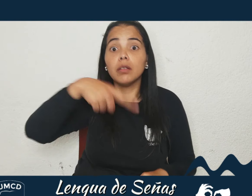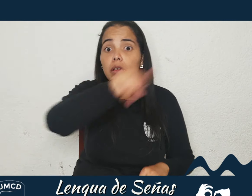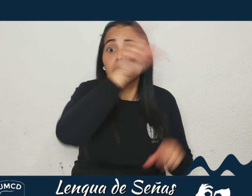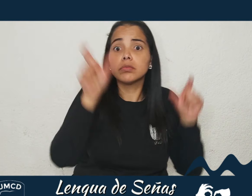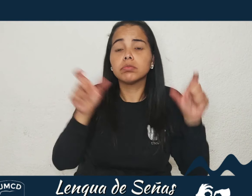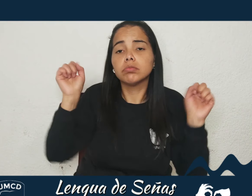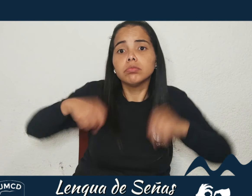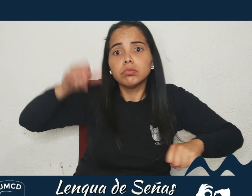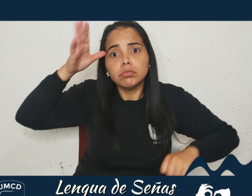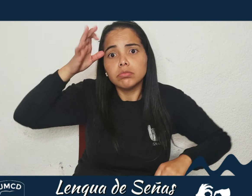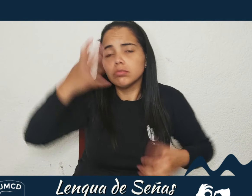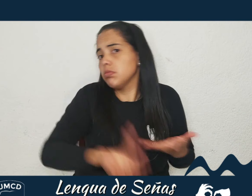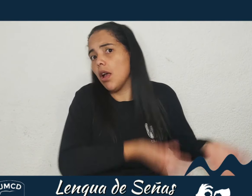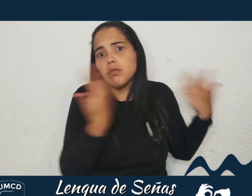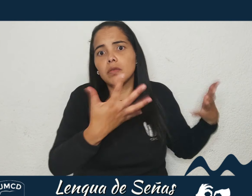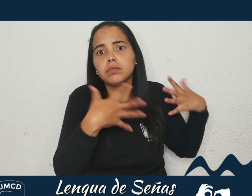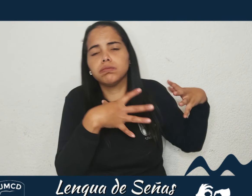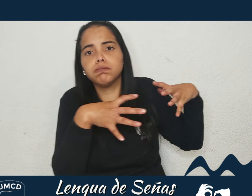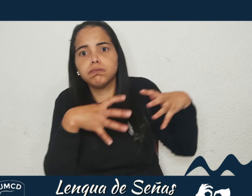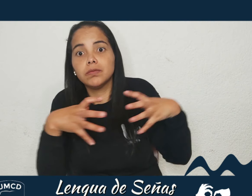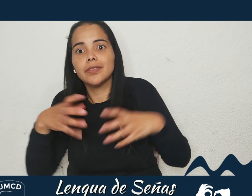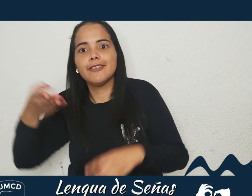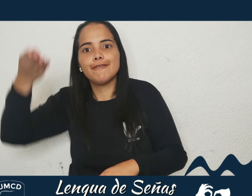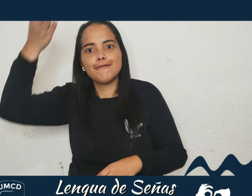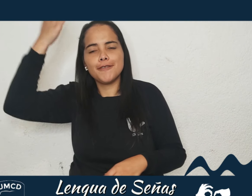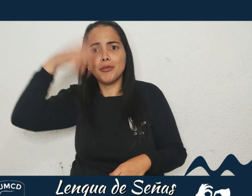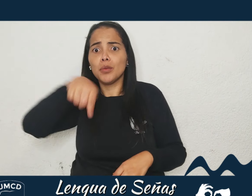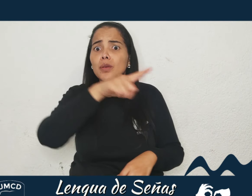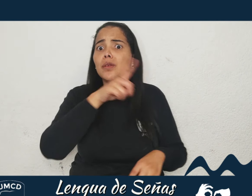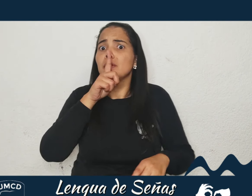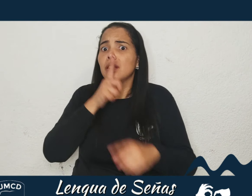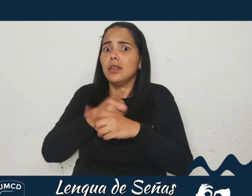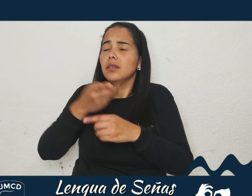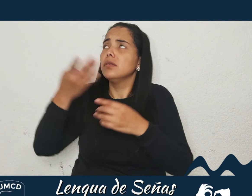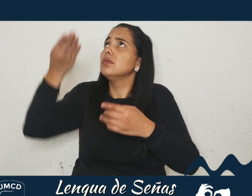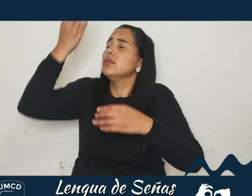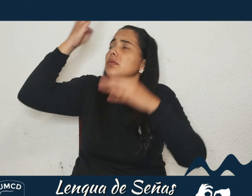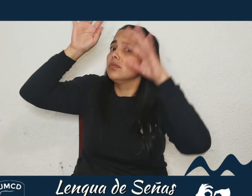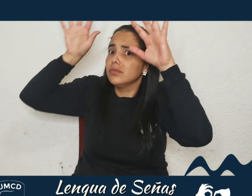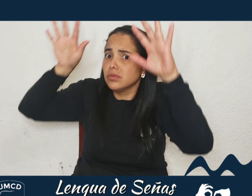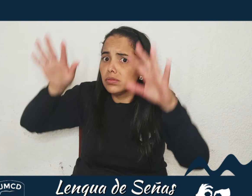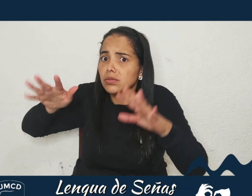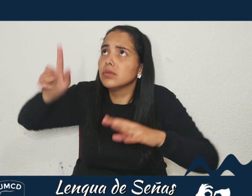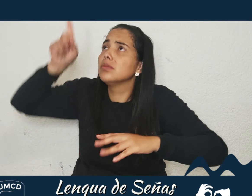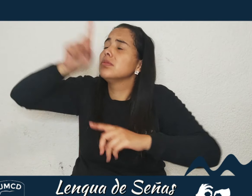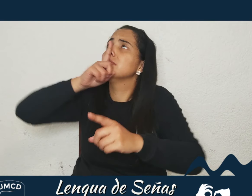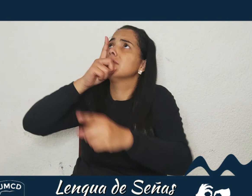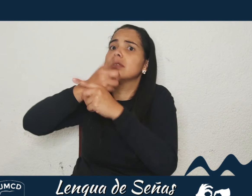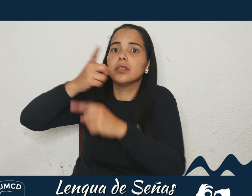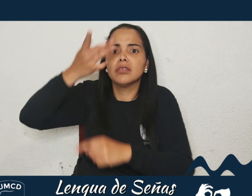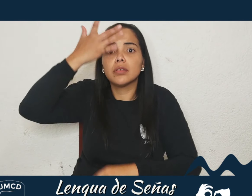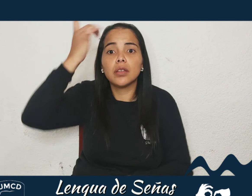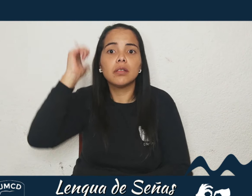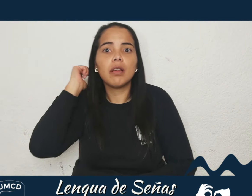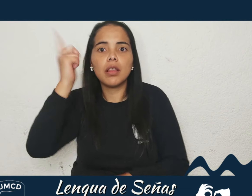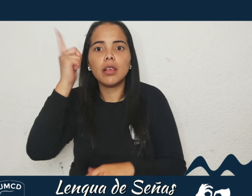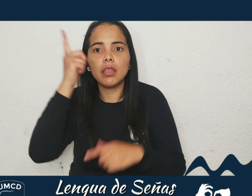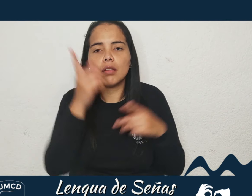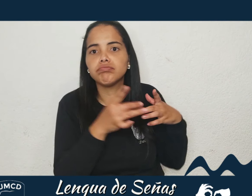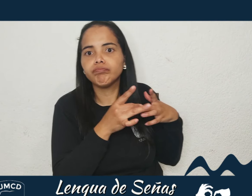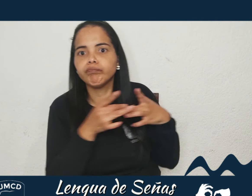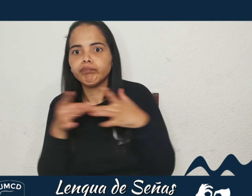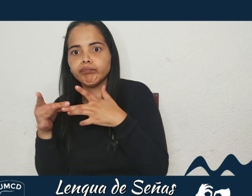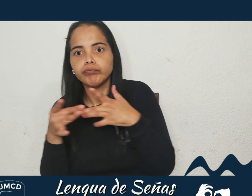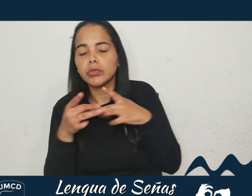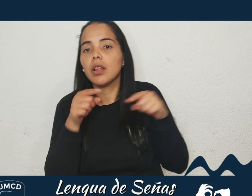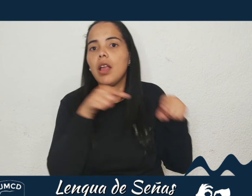obrando con Moisés. Y en ese instante el nombre de Dios fue engrandecido. Obviamente también el liderazgo